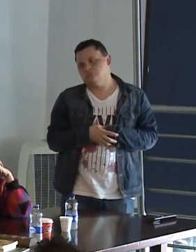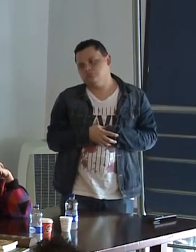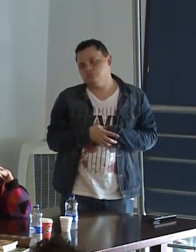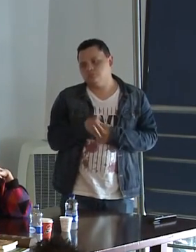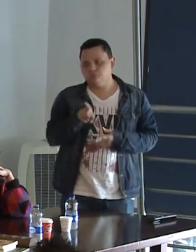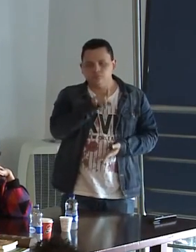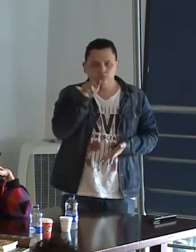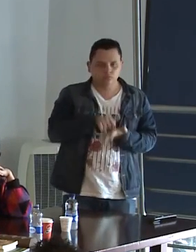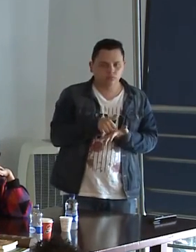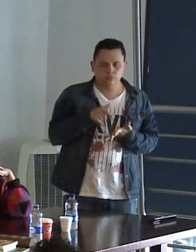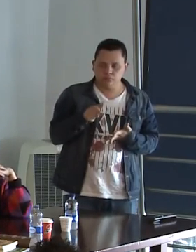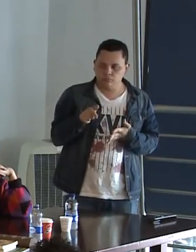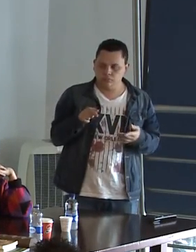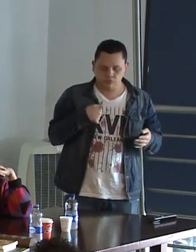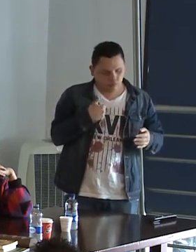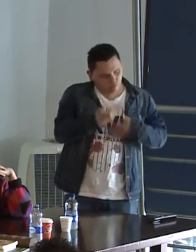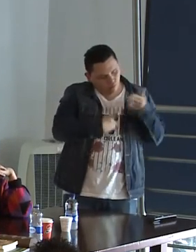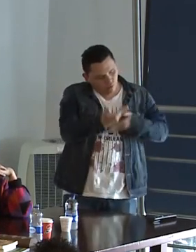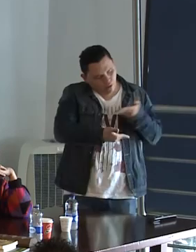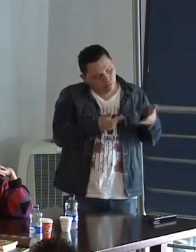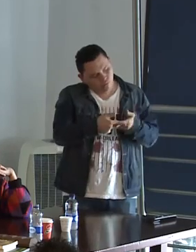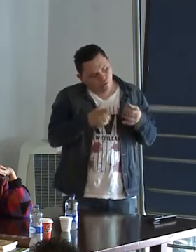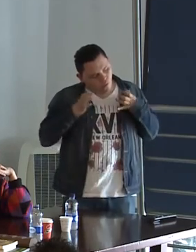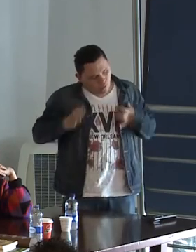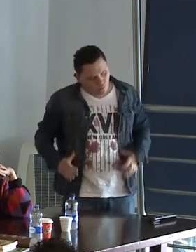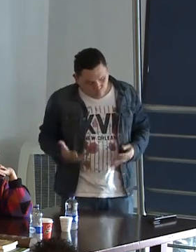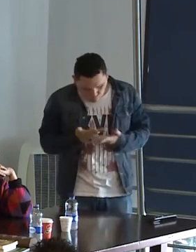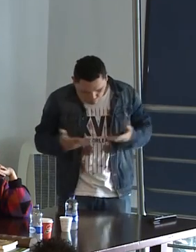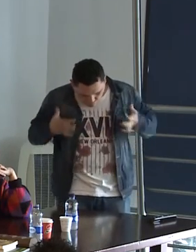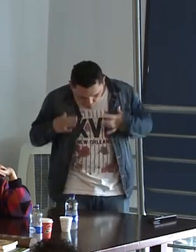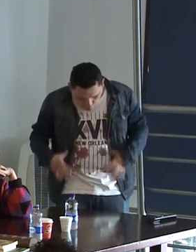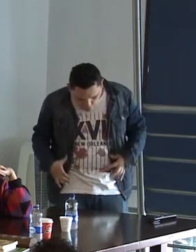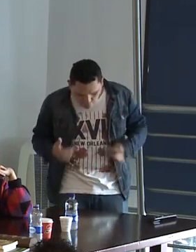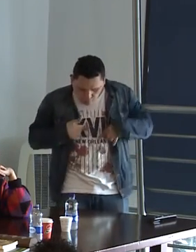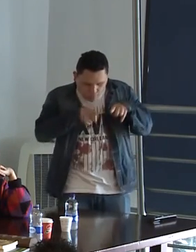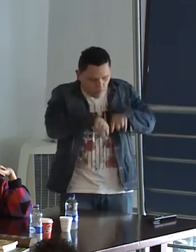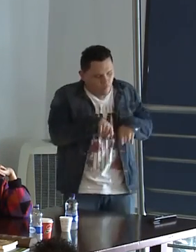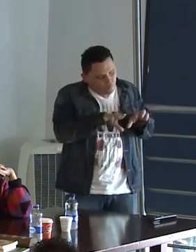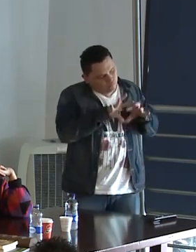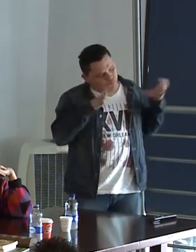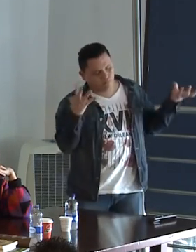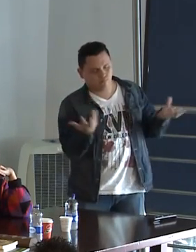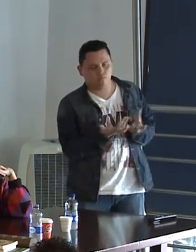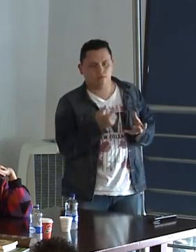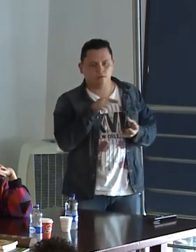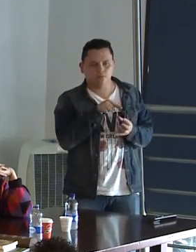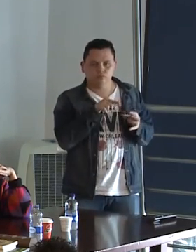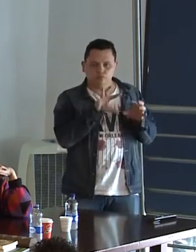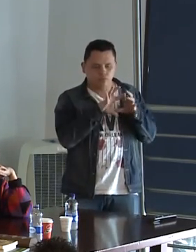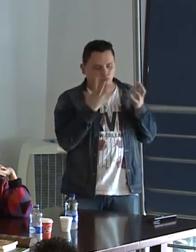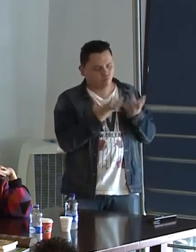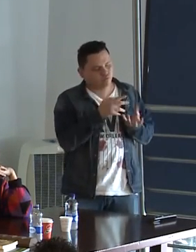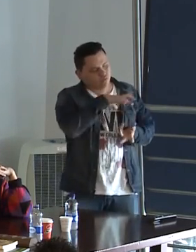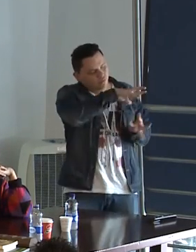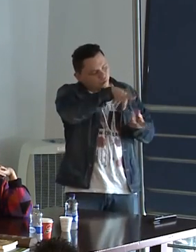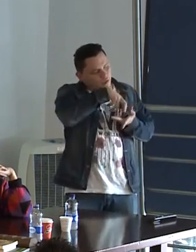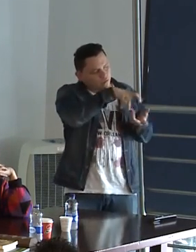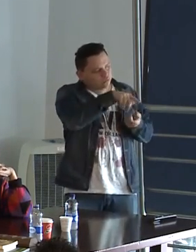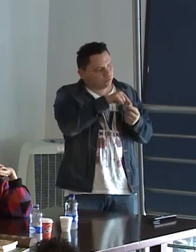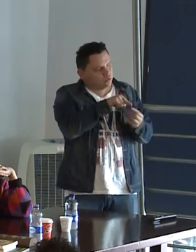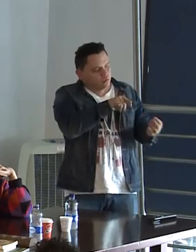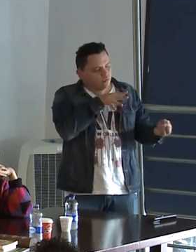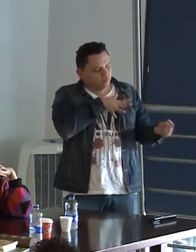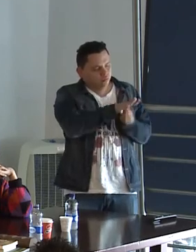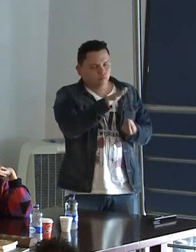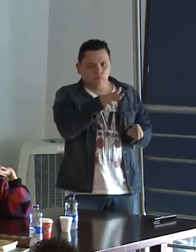así como se está en esos procesos muy del cuerpo, estamos en un mundo globalizado de conflicto, y si